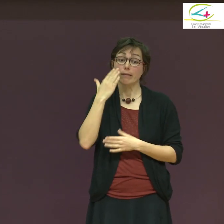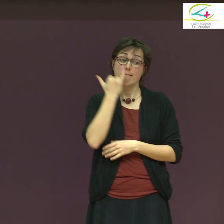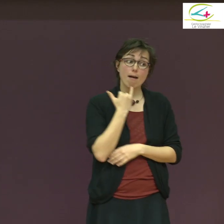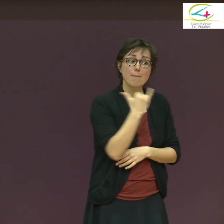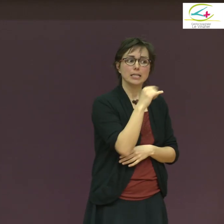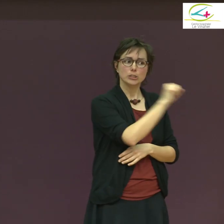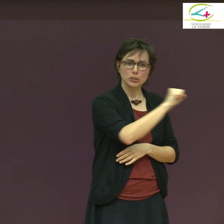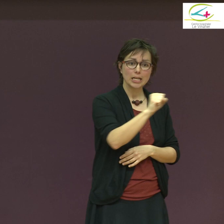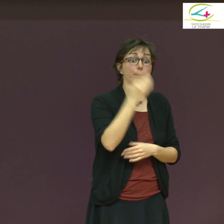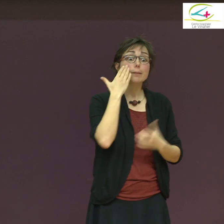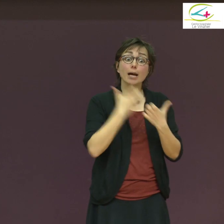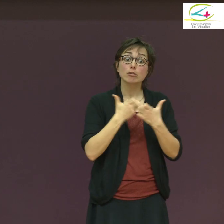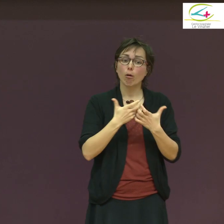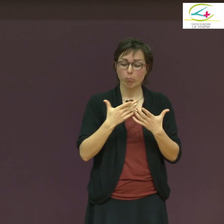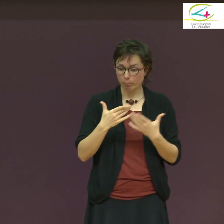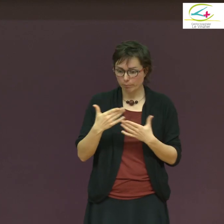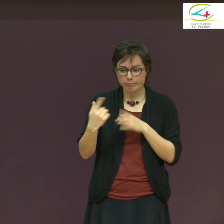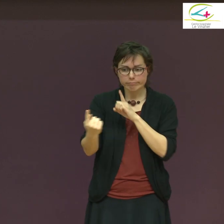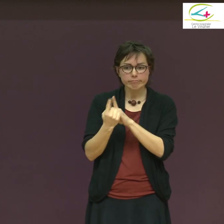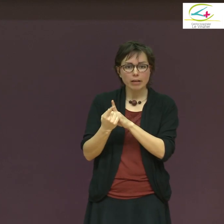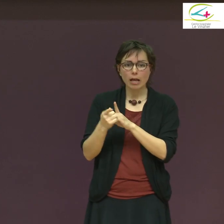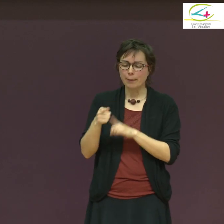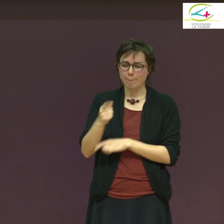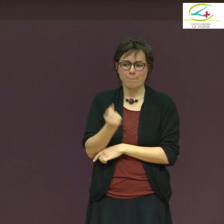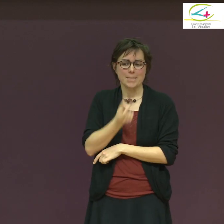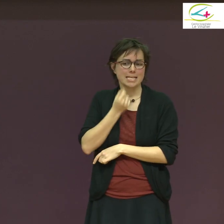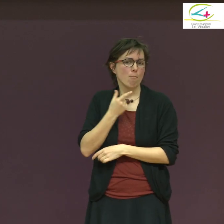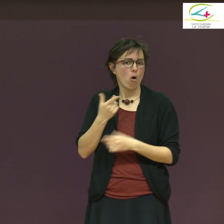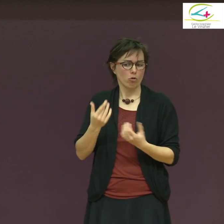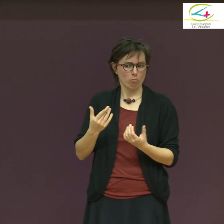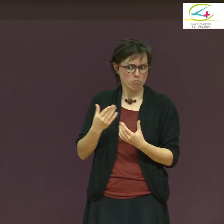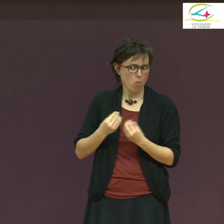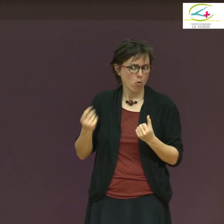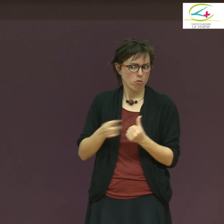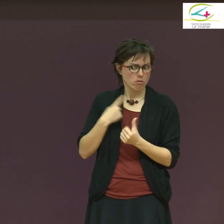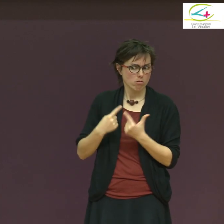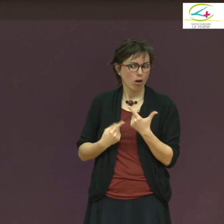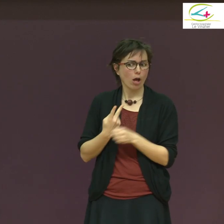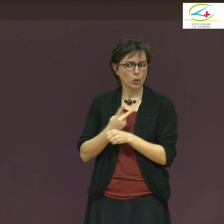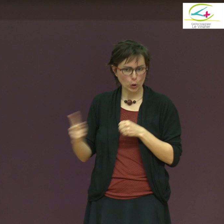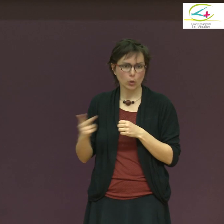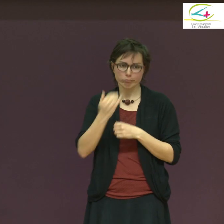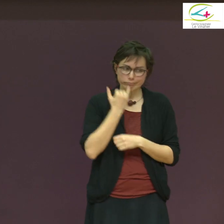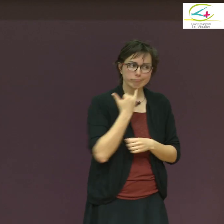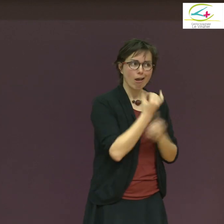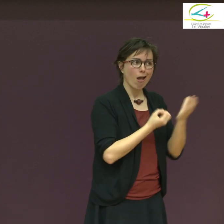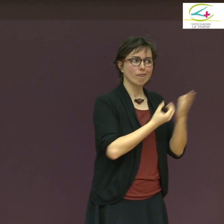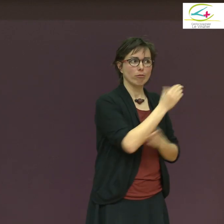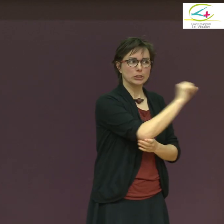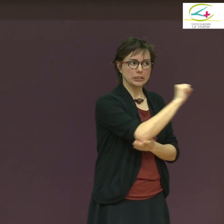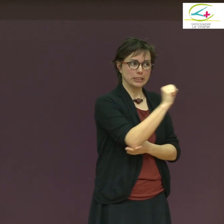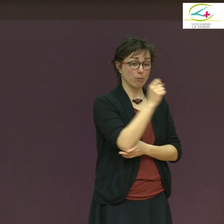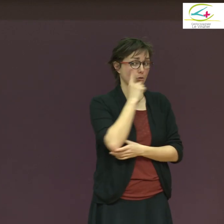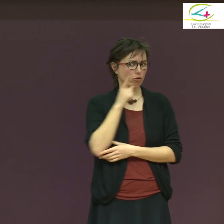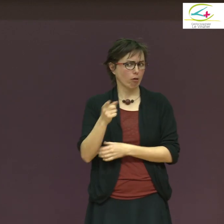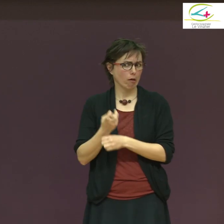sociale de la personne quand elle prend un très grand nombre de médicaments dangereux en fait, au lieu d'un mettre en suicide.